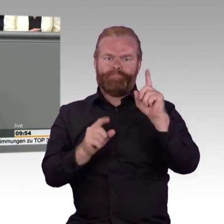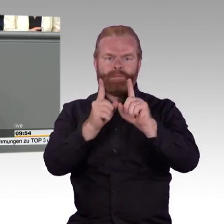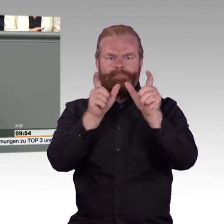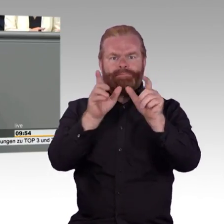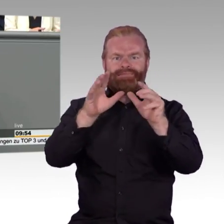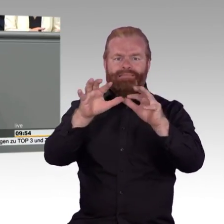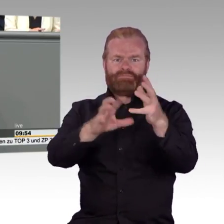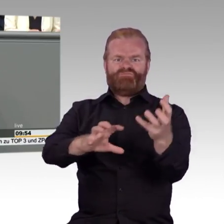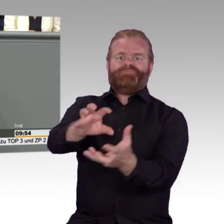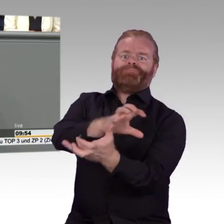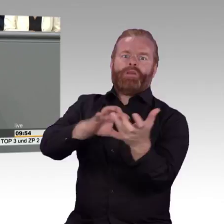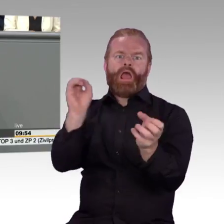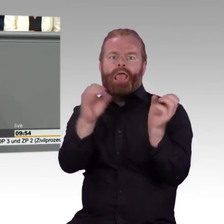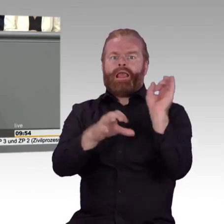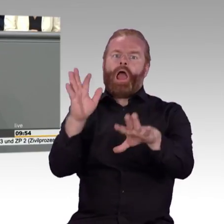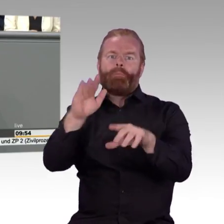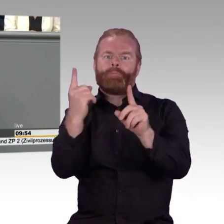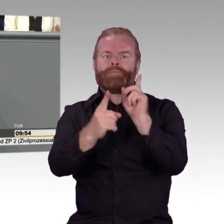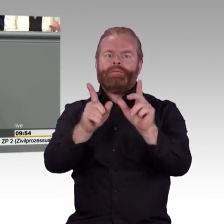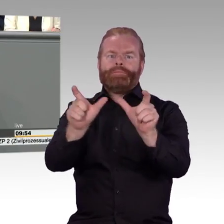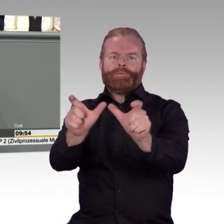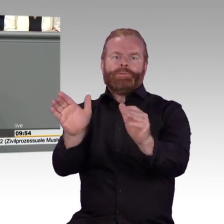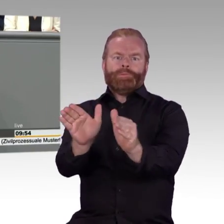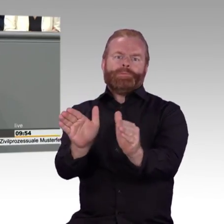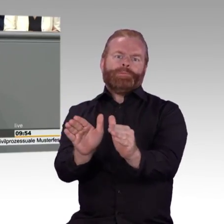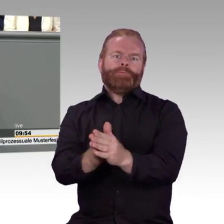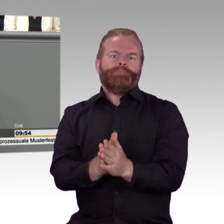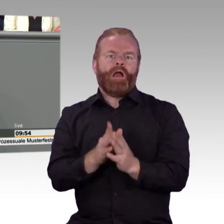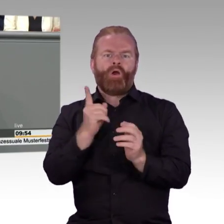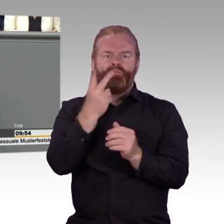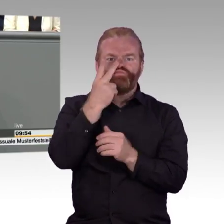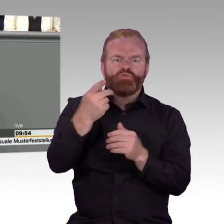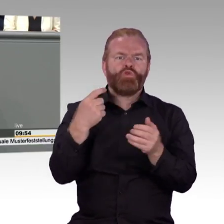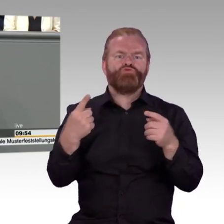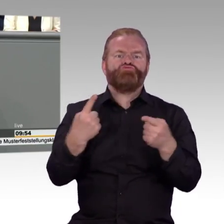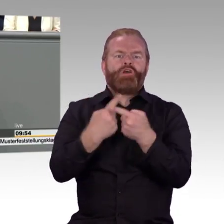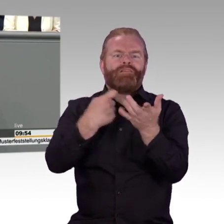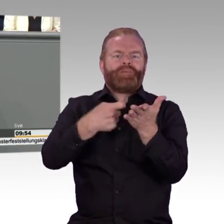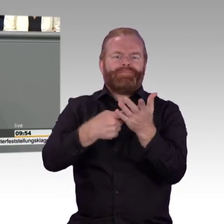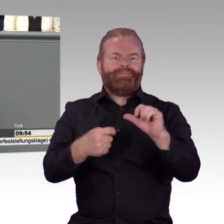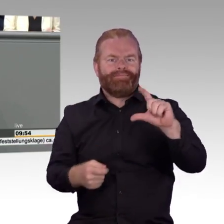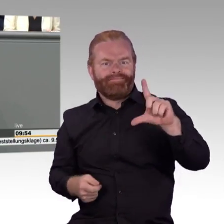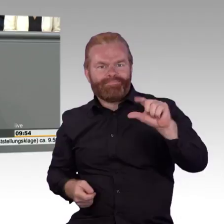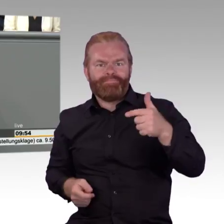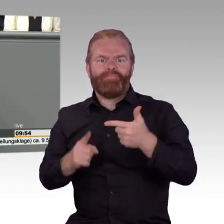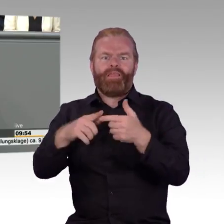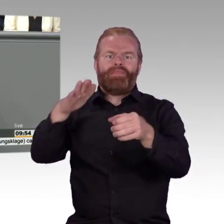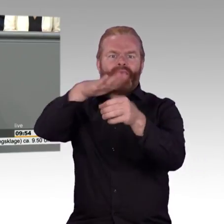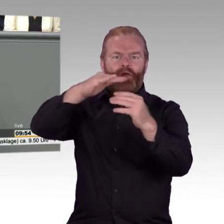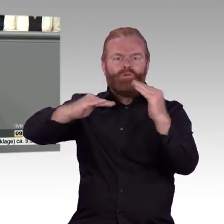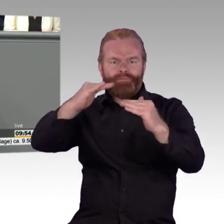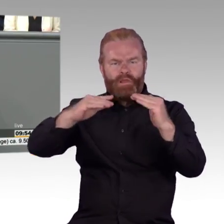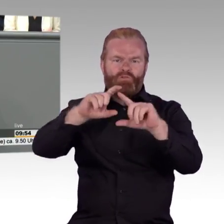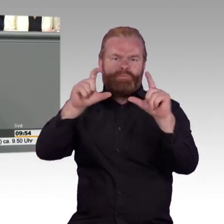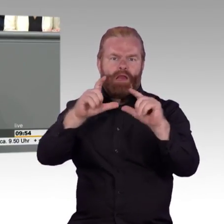nicht in allen Punkten perfekt. Aber wir haben über viele Monate hinlang einen sehr guten